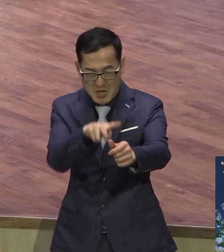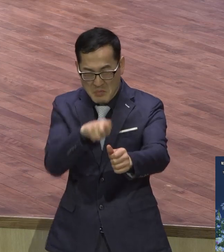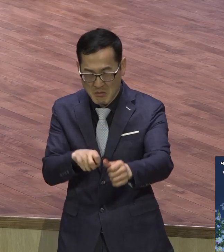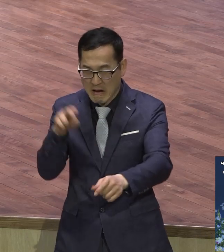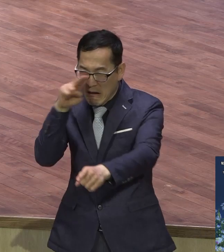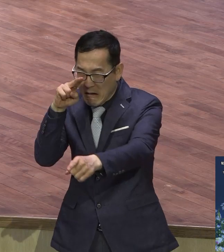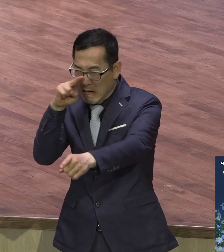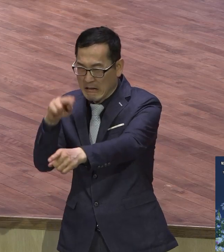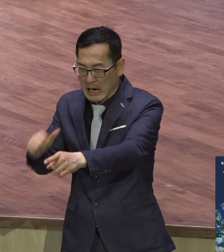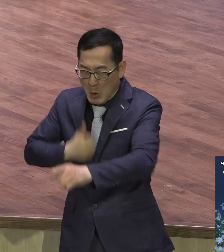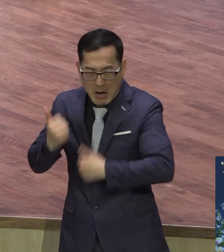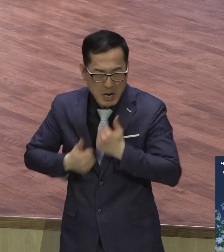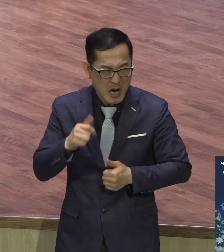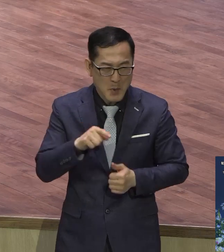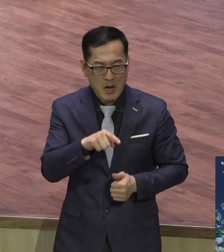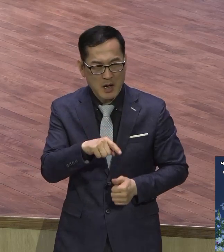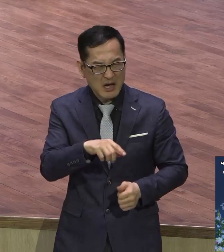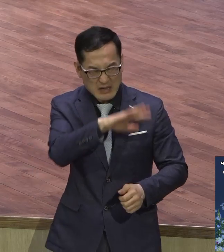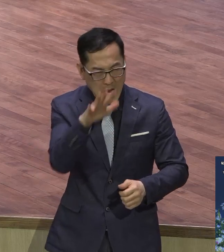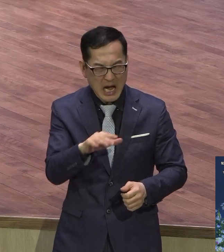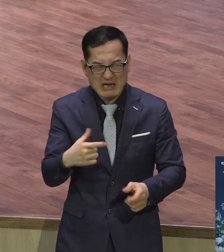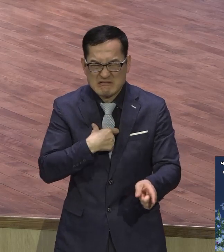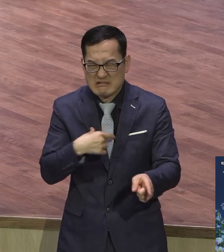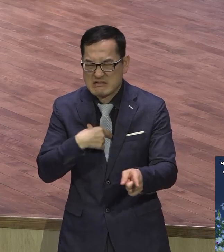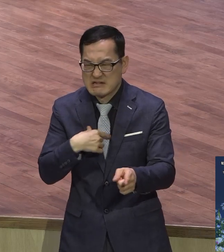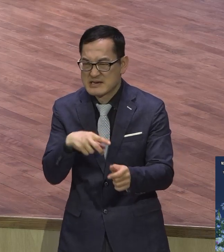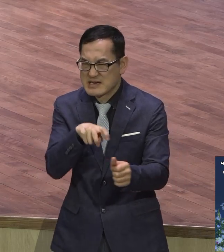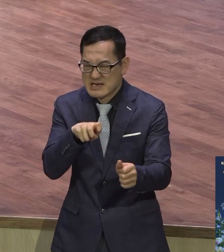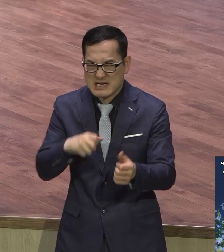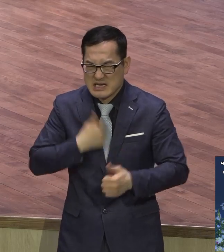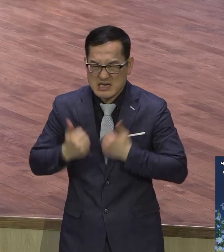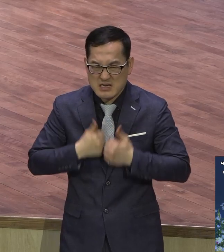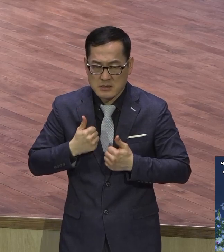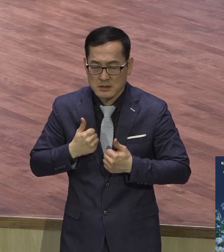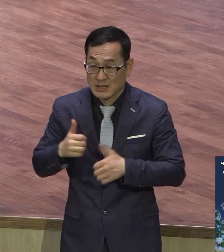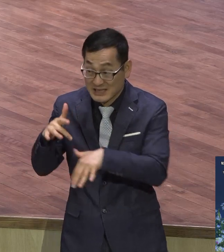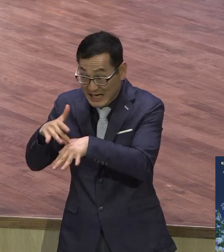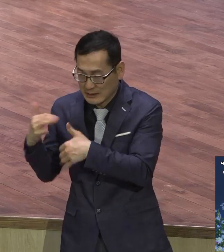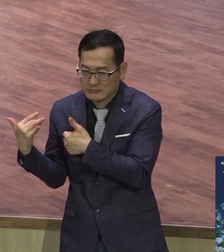가족들 다 미워. 원수가 집에 다 있다고 그랬어요. 사단에게 다 속고 있어요.